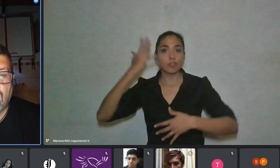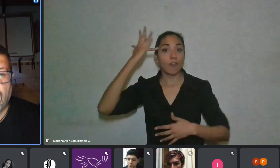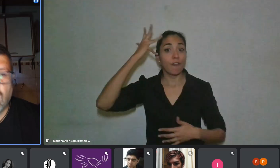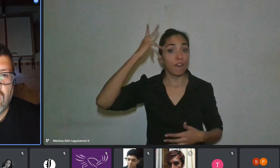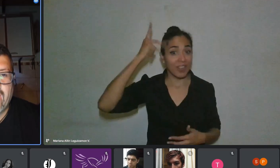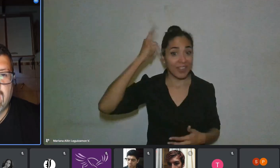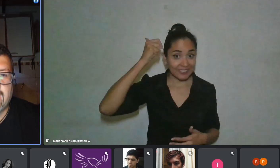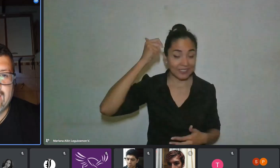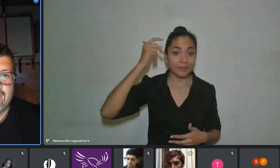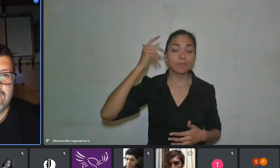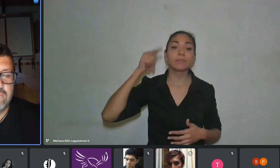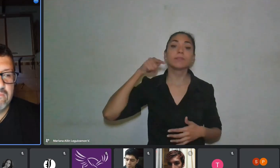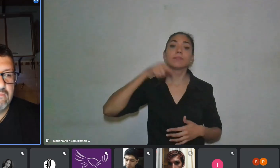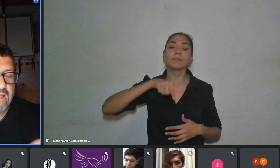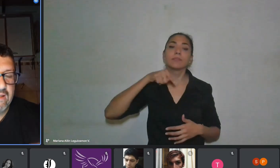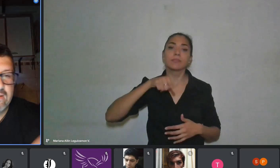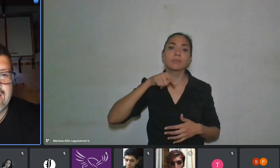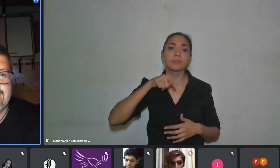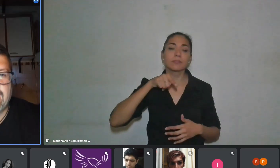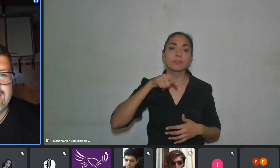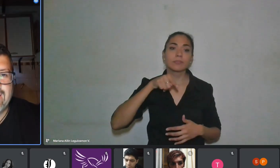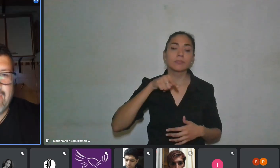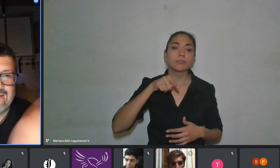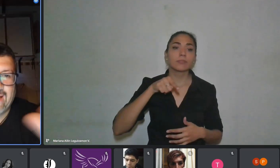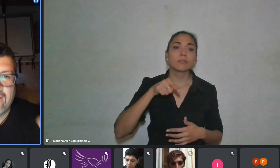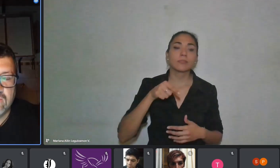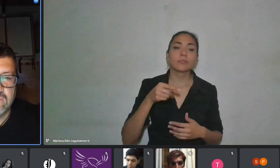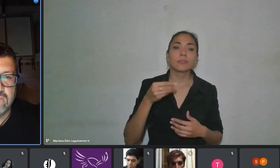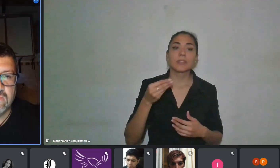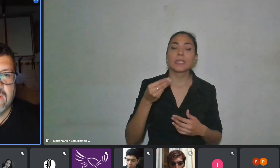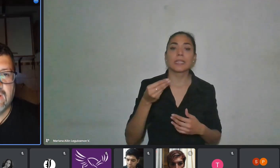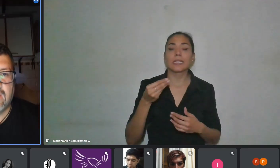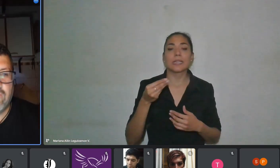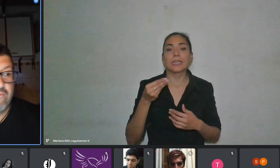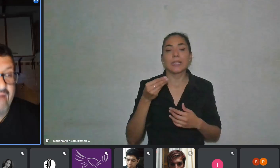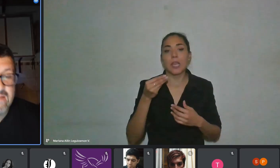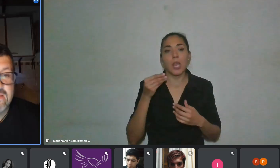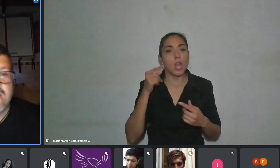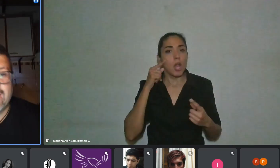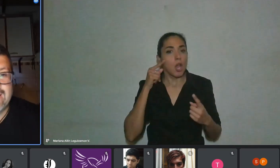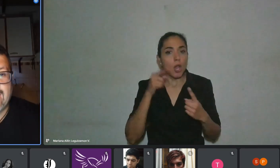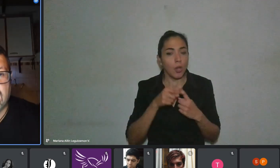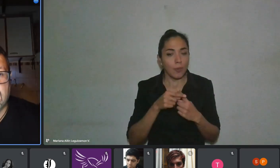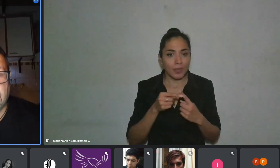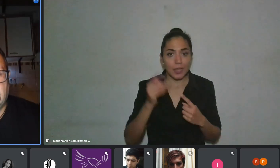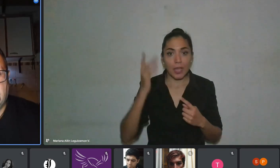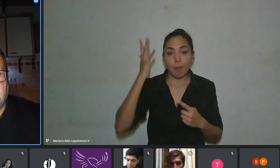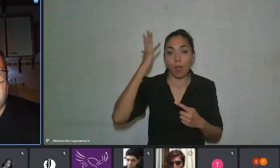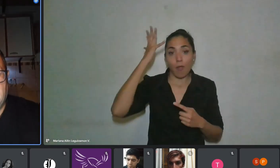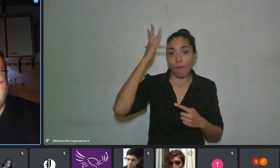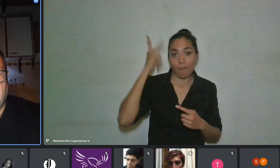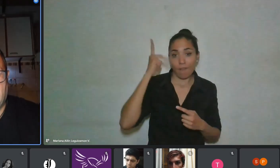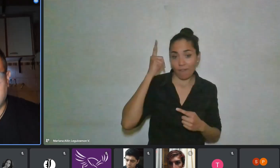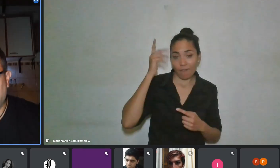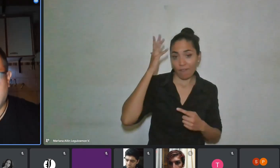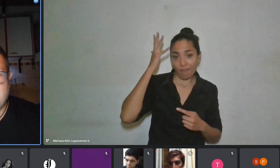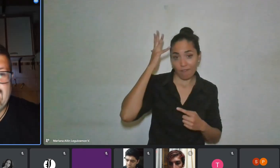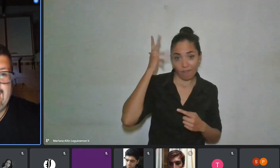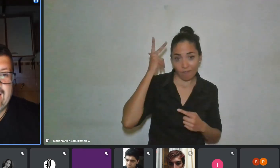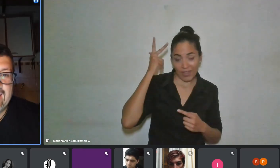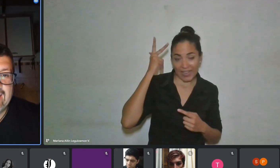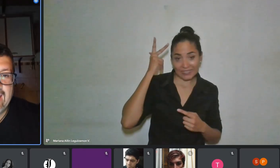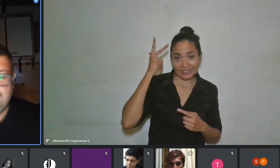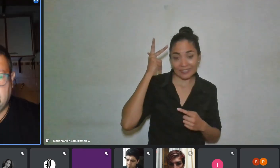tuvo como corolario que directamente mataron, en Francia mataron, digamos, al rey,